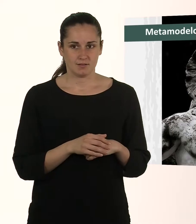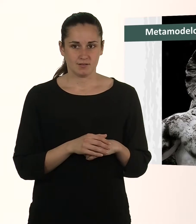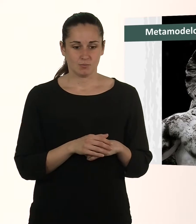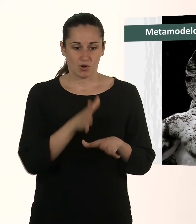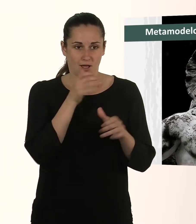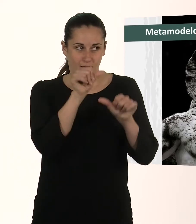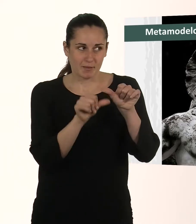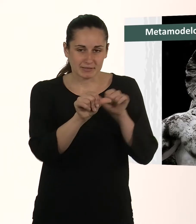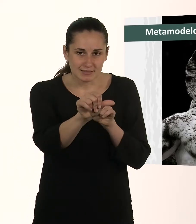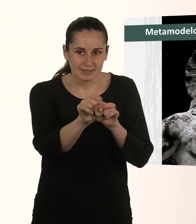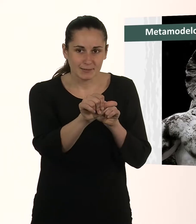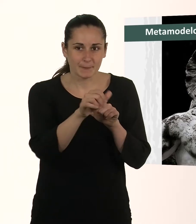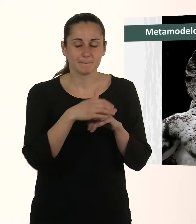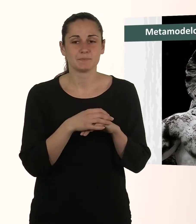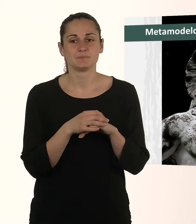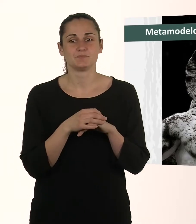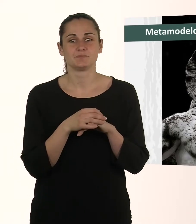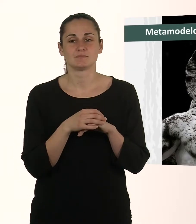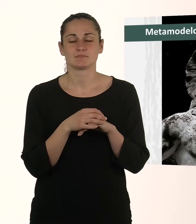aquí,